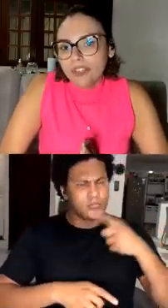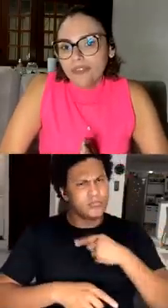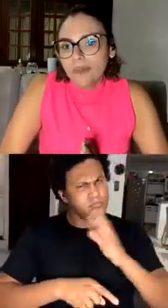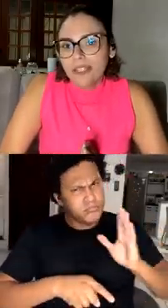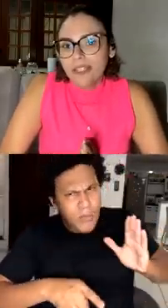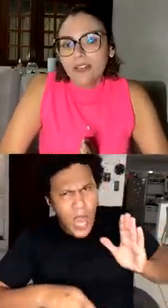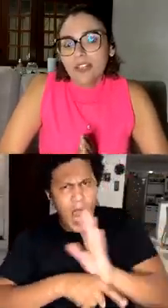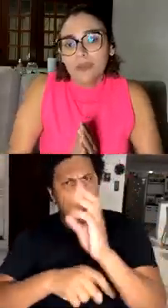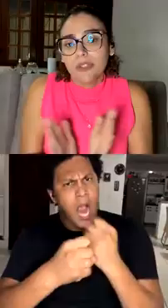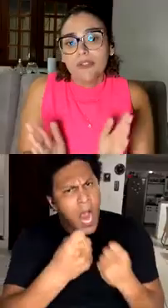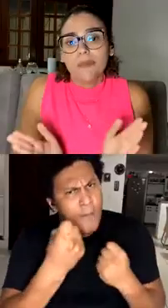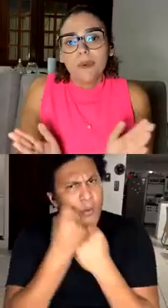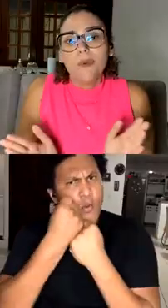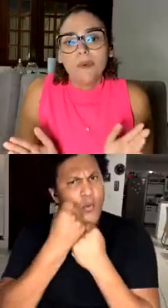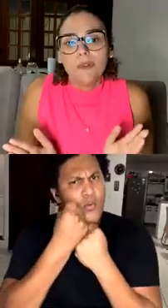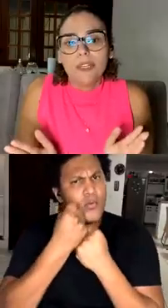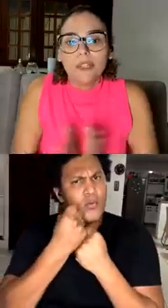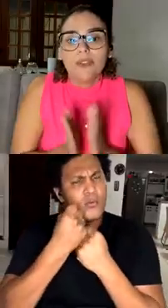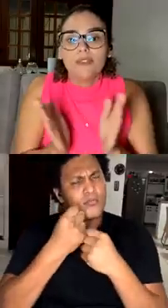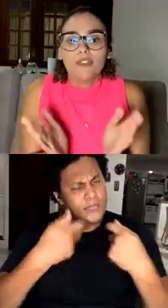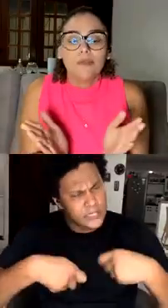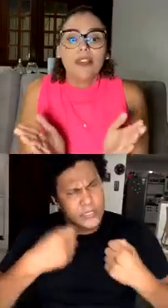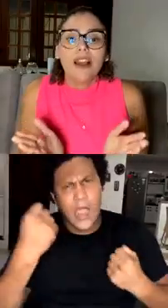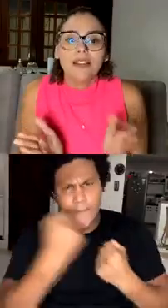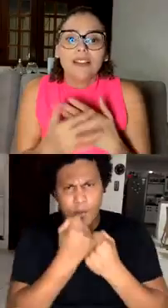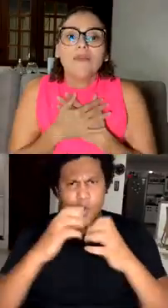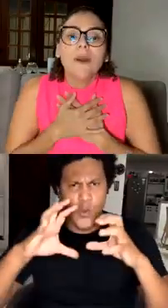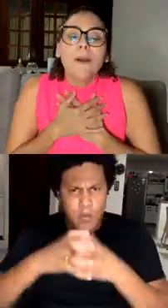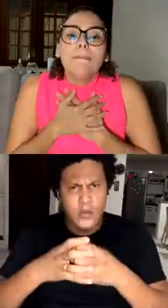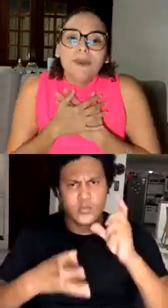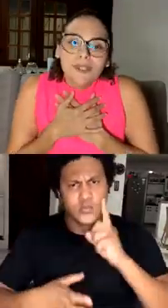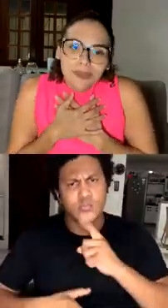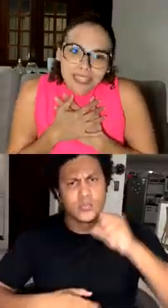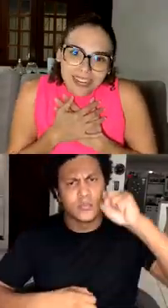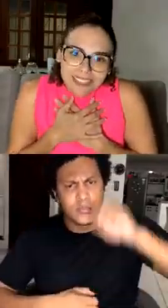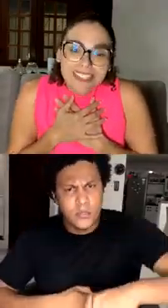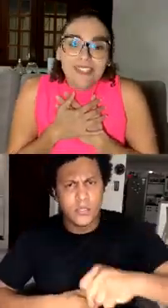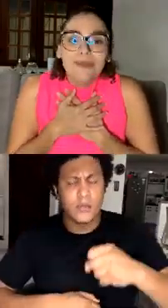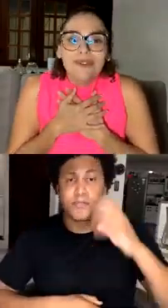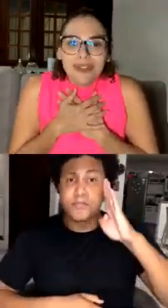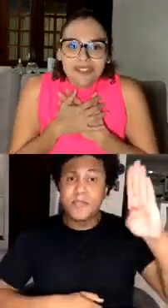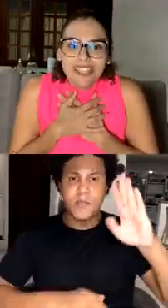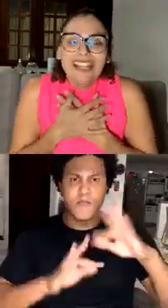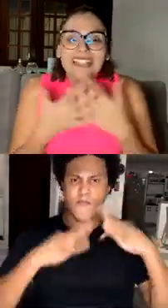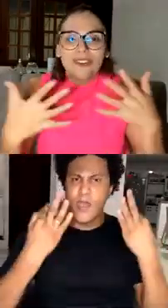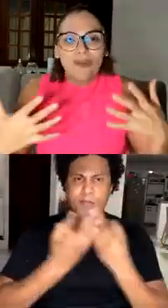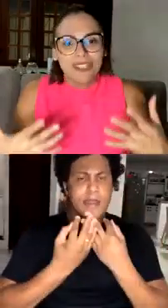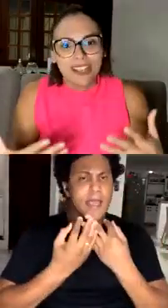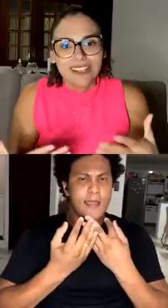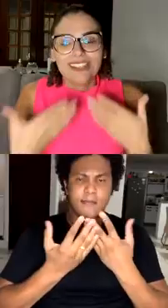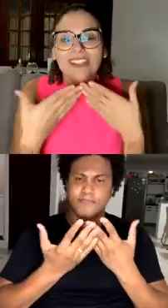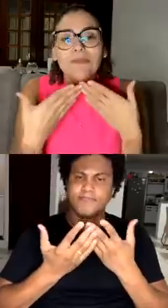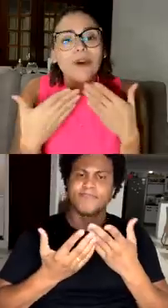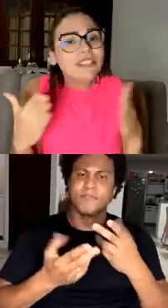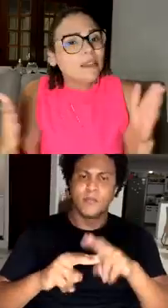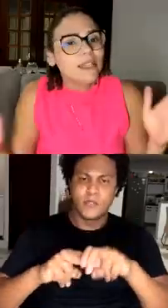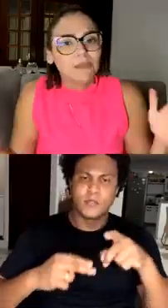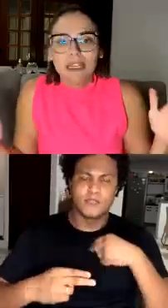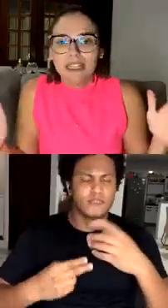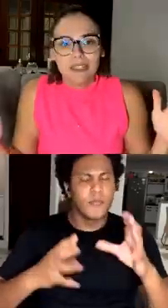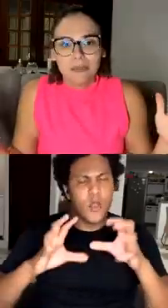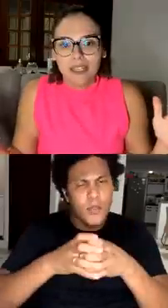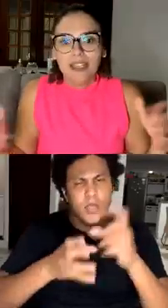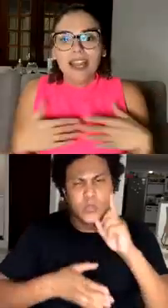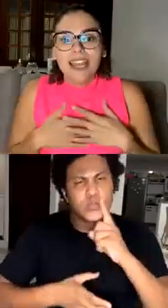igual de informação, só que as pessoas não se preocupam com isso, inclusive os familiares. Então, muito obrigada, seja muito bem-vinda a essa comunidade que está de portas abertas